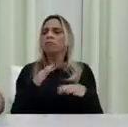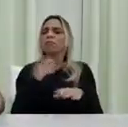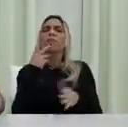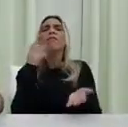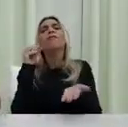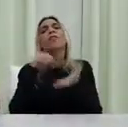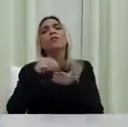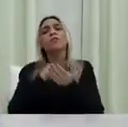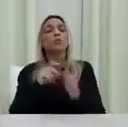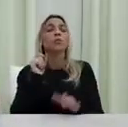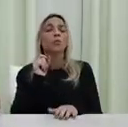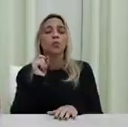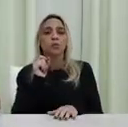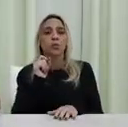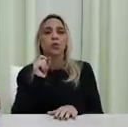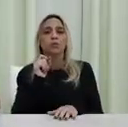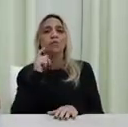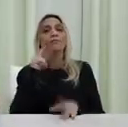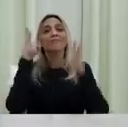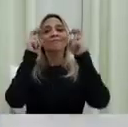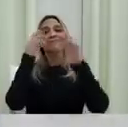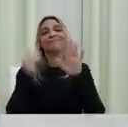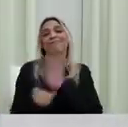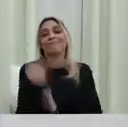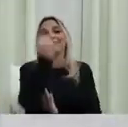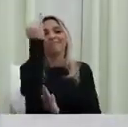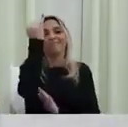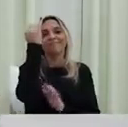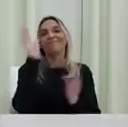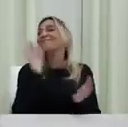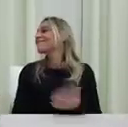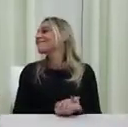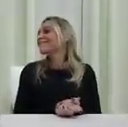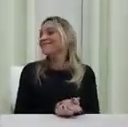coisa, faltou falar o assunto mais importante.